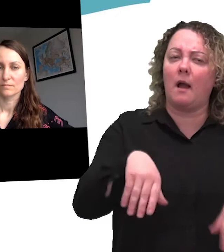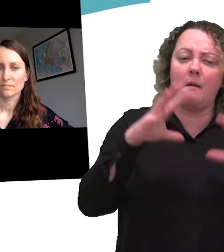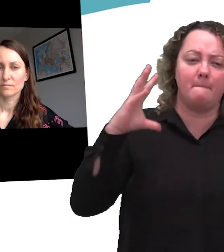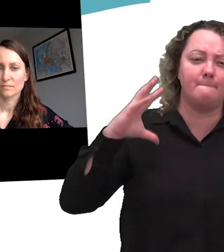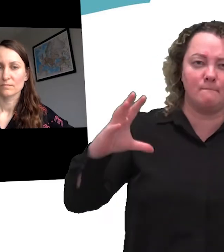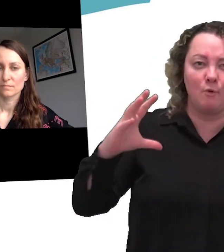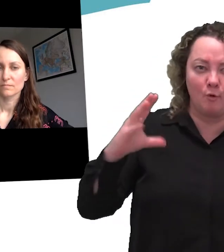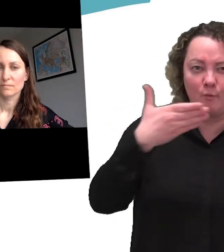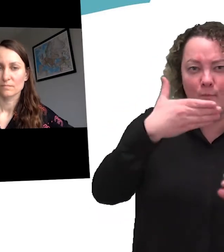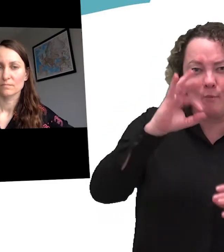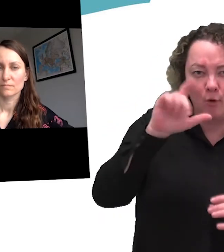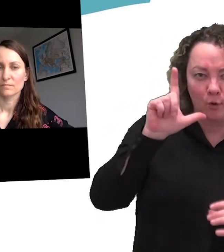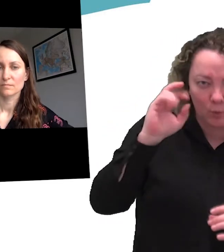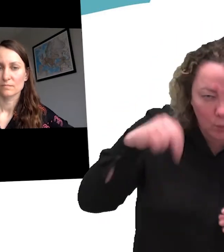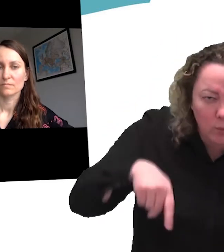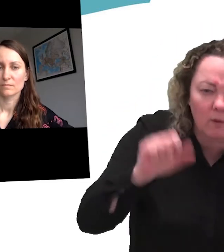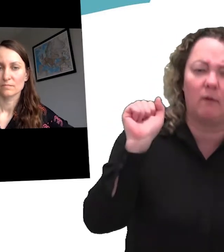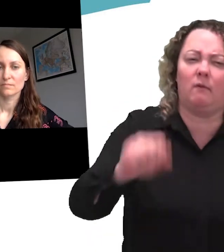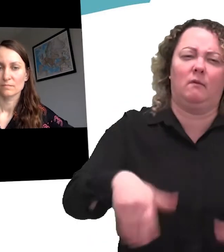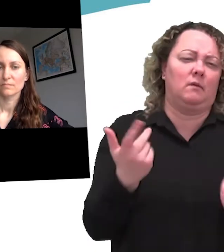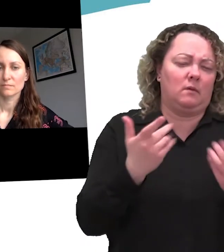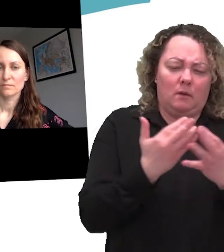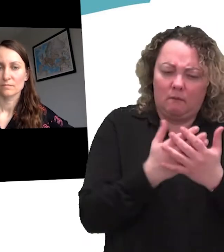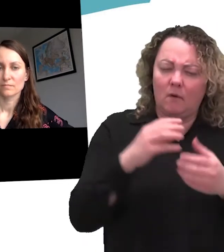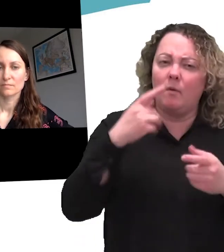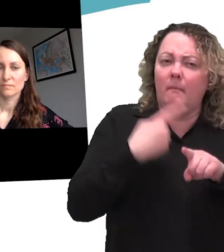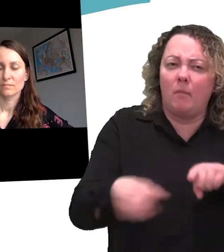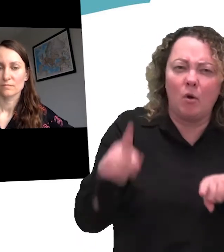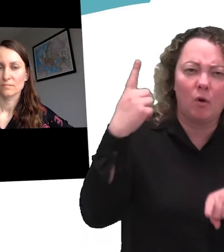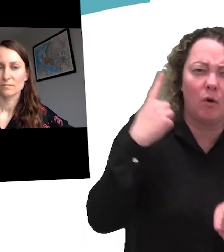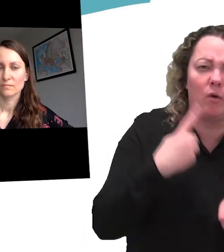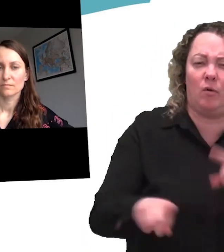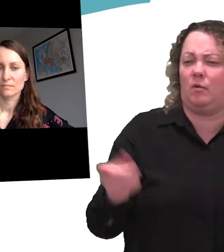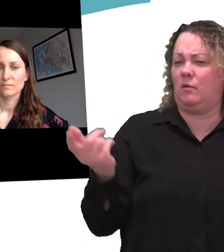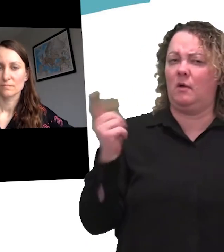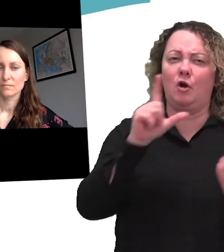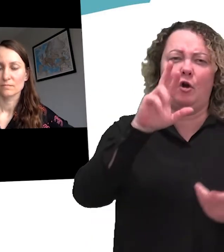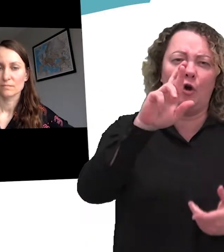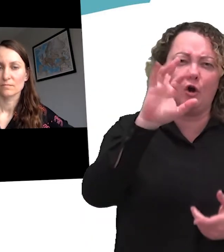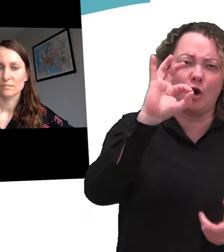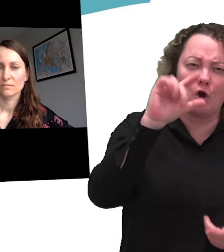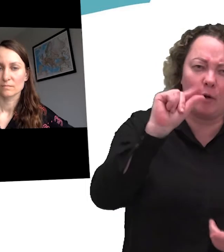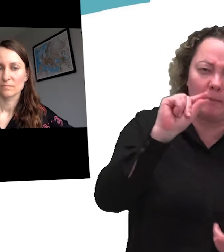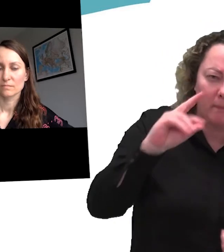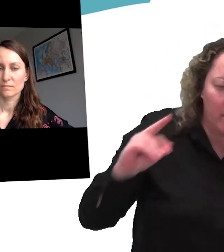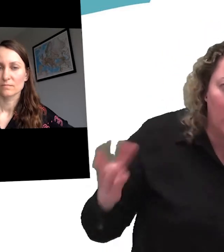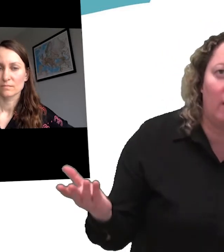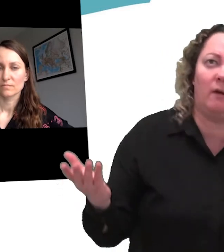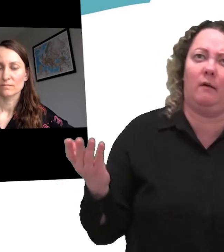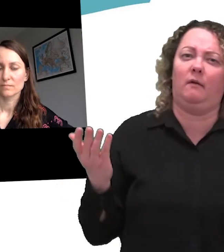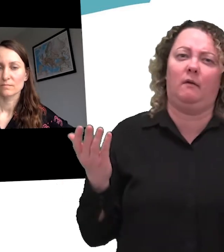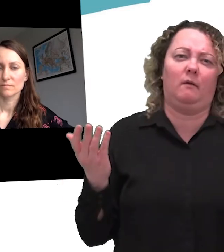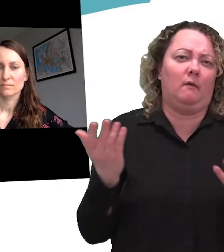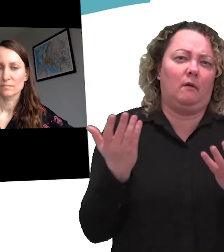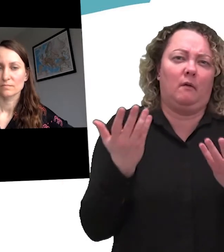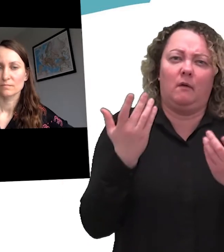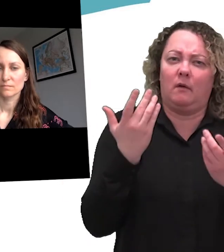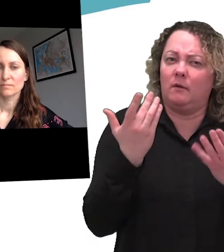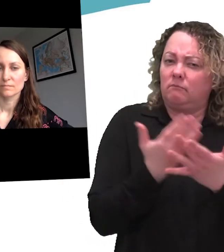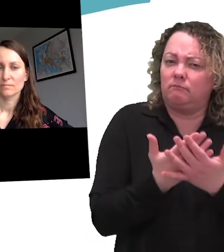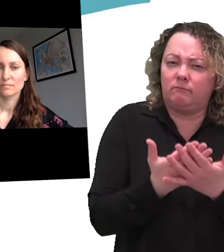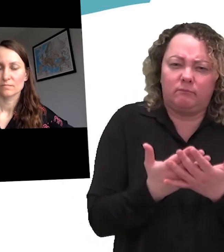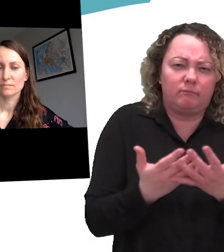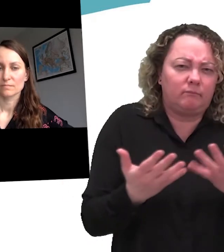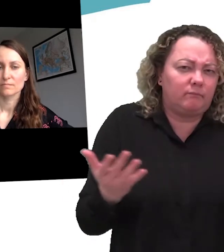bulvės, salieras, ropės, ko dar nepaminėjau, morkos, tai begalė